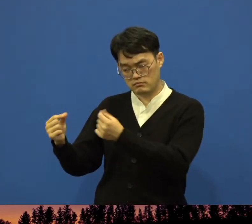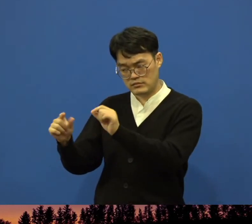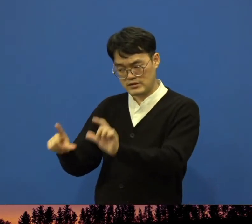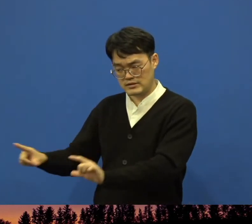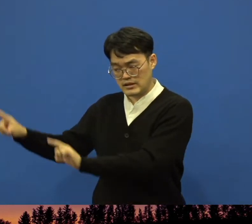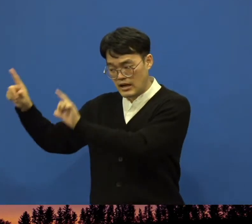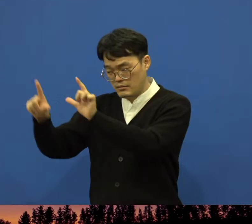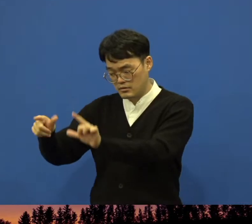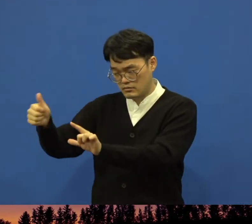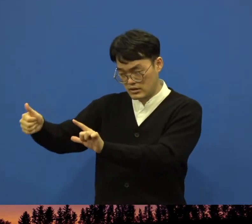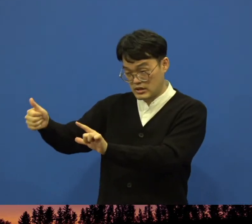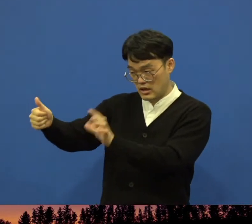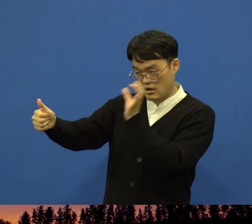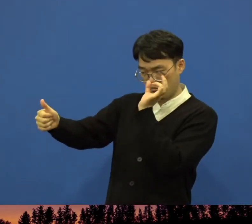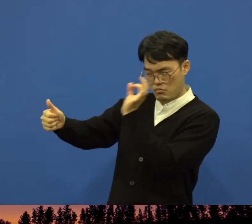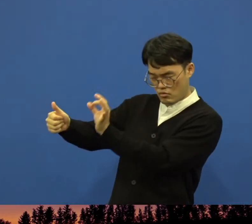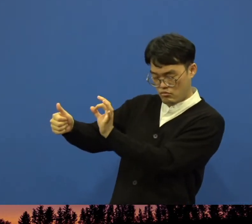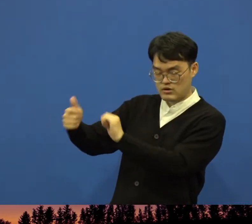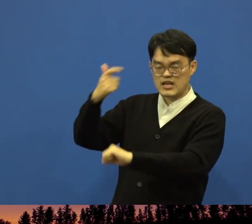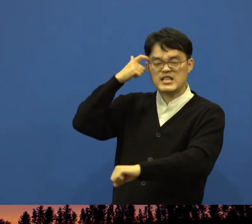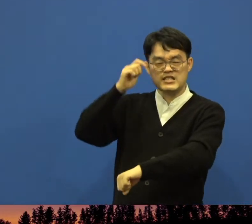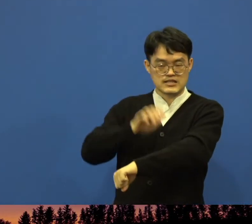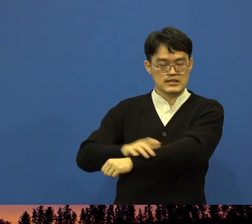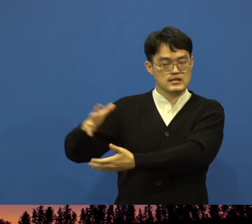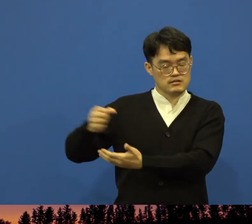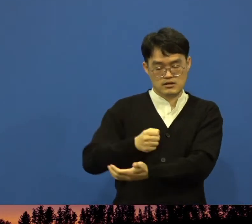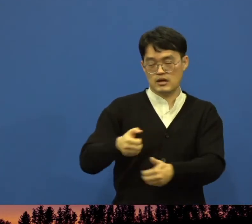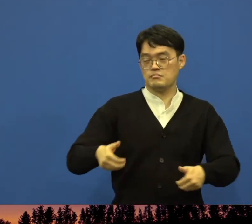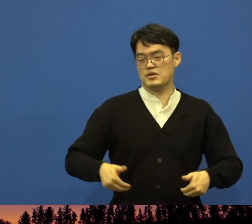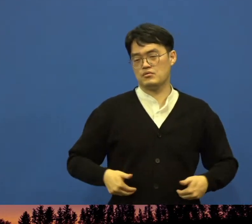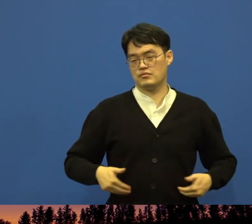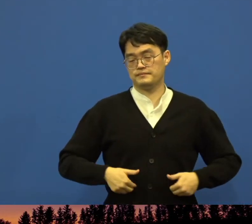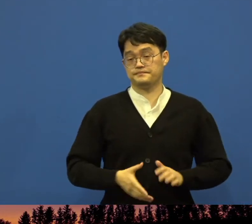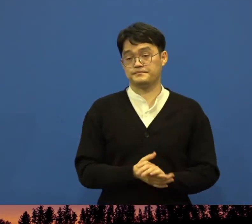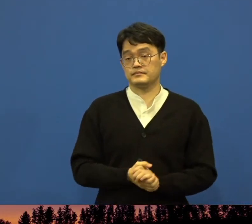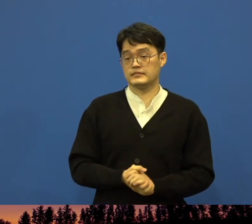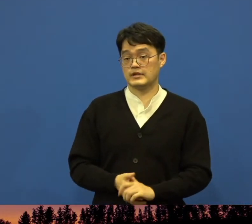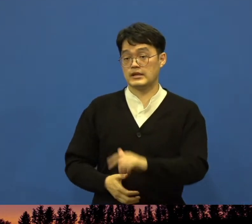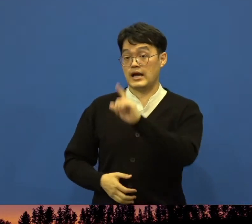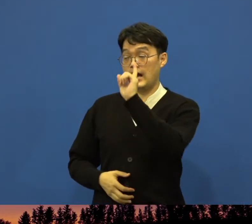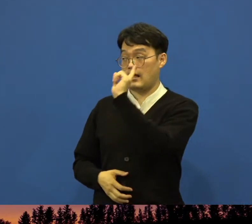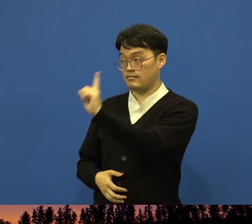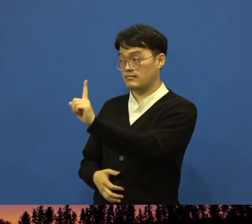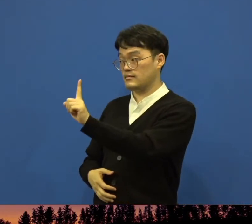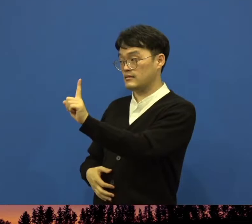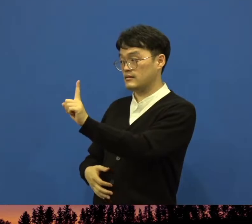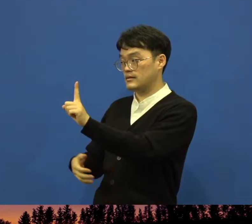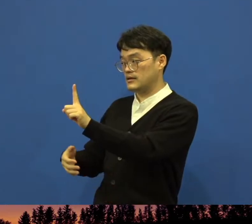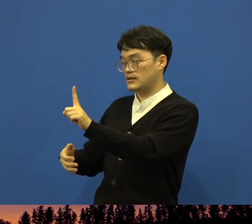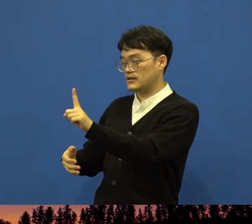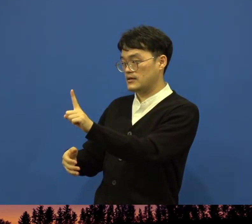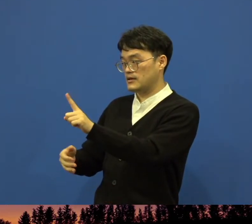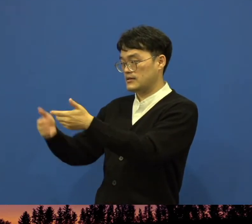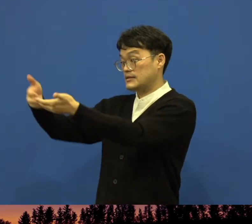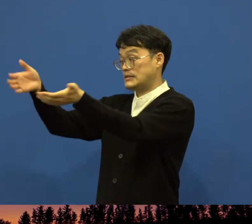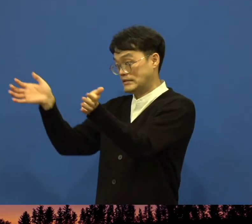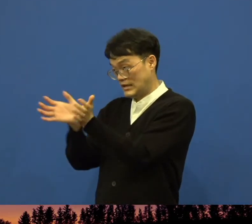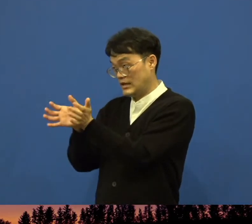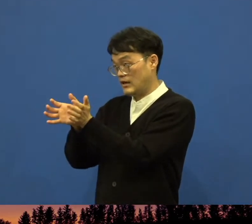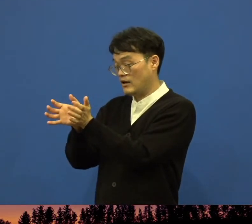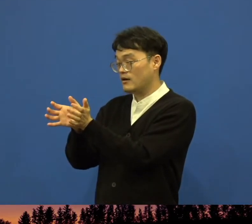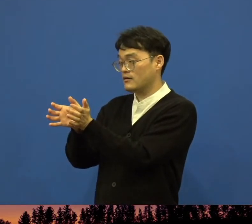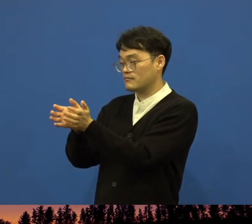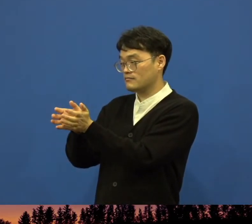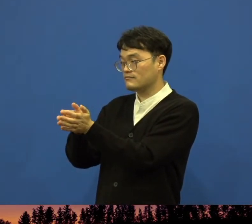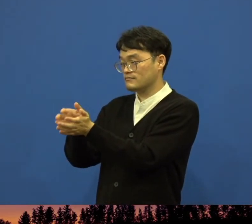얻는 것이라는 거죠. 1장 4절로 7절을 보니까 한 세대는 가고 한 세대는 오되 땅은 영원히 있도다. 한 세대는 가요. 그리고